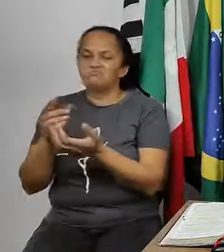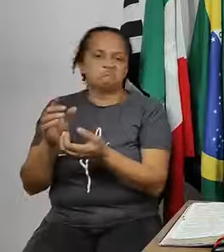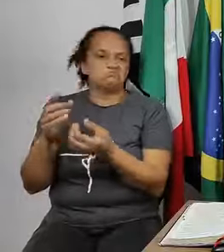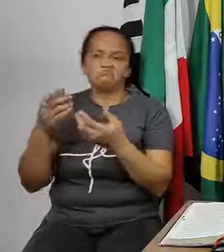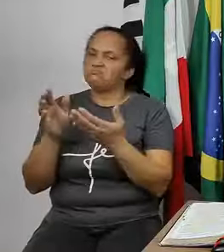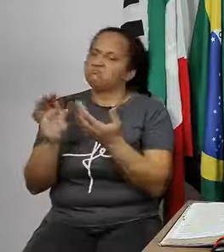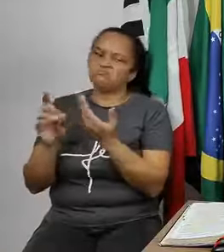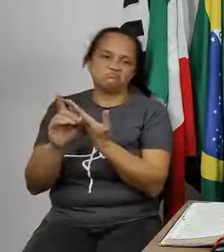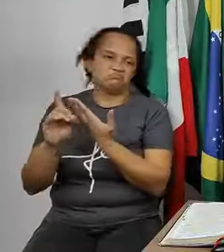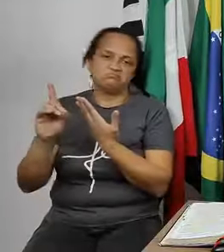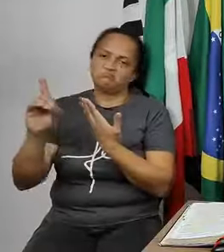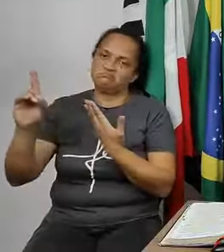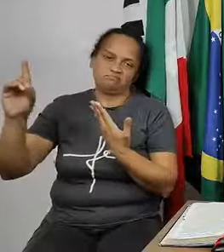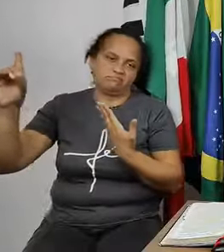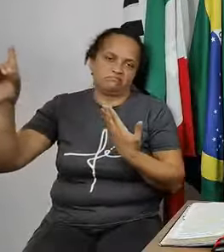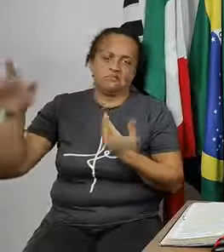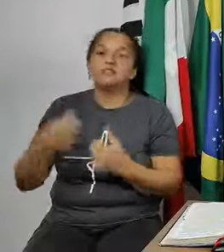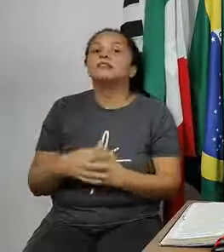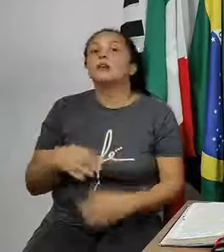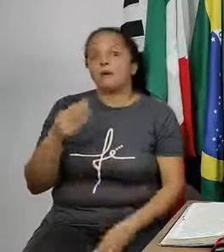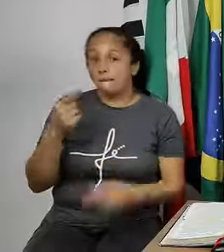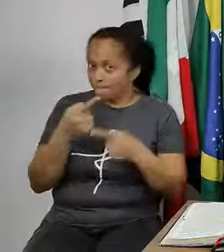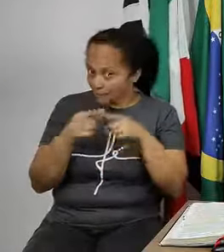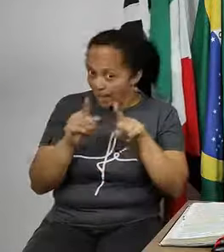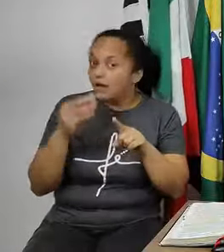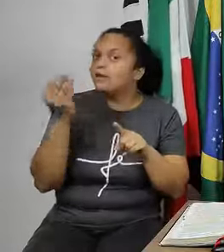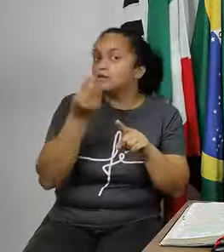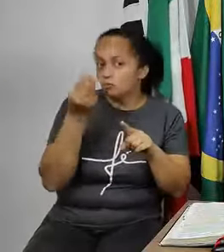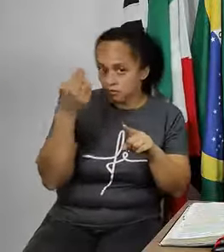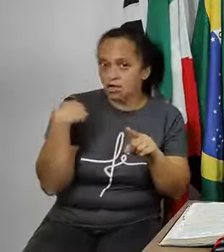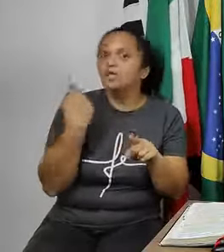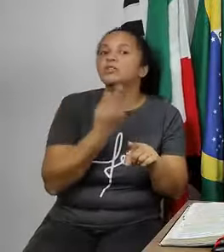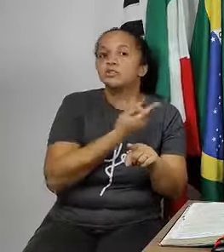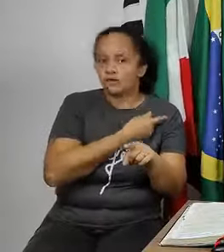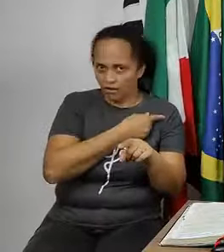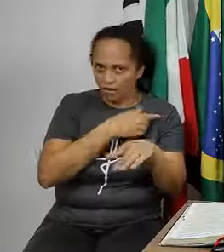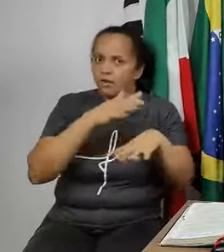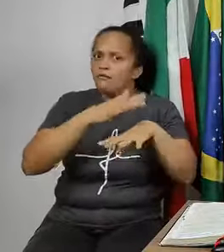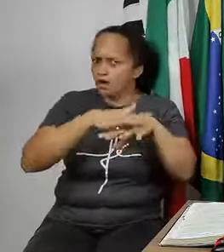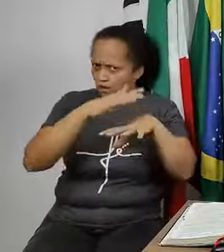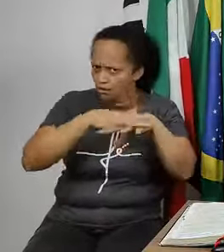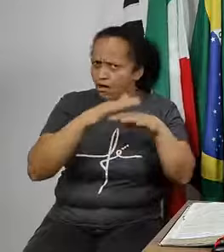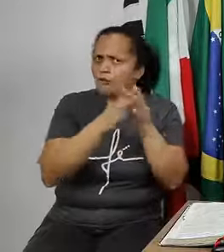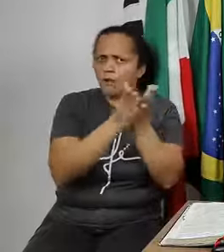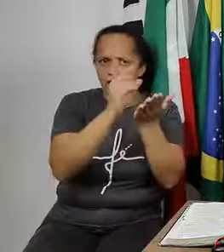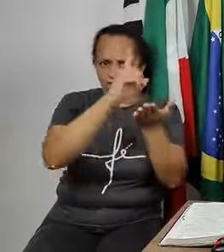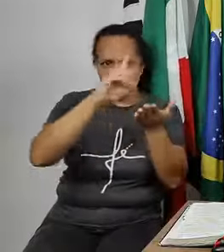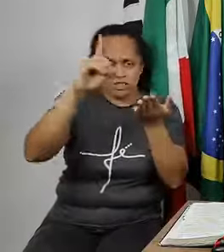quando nós praticamos a palavra de Deus, né, de maneira